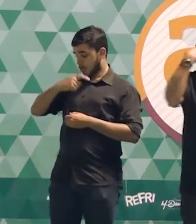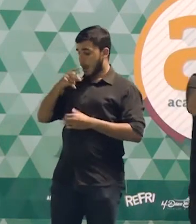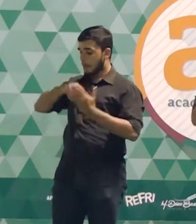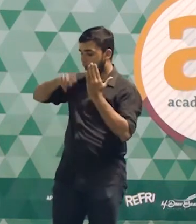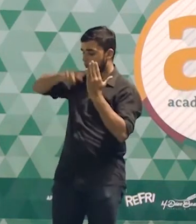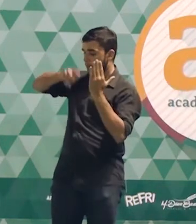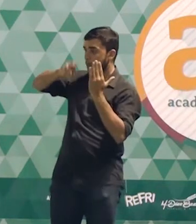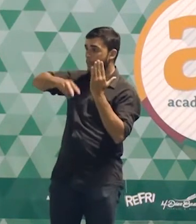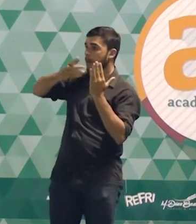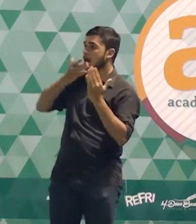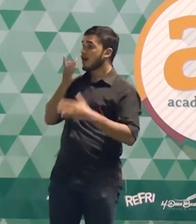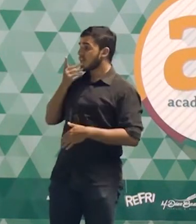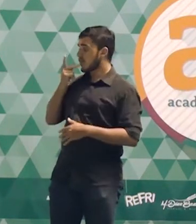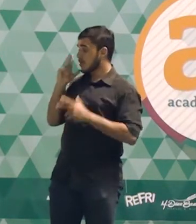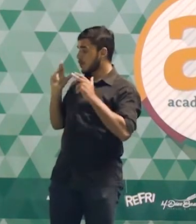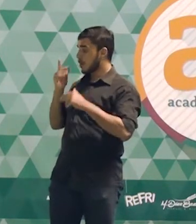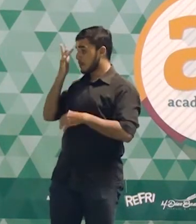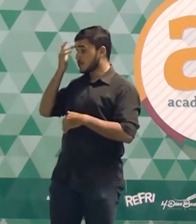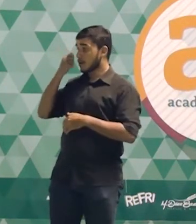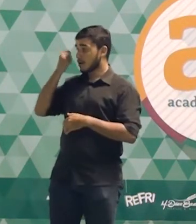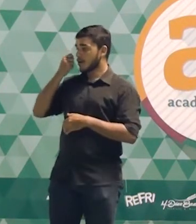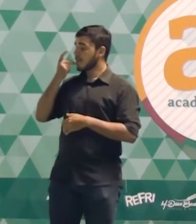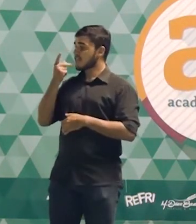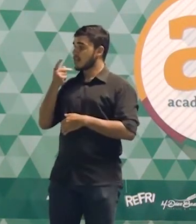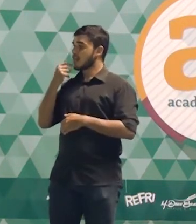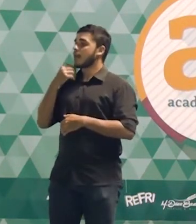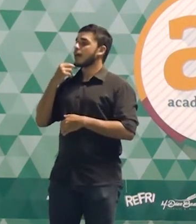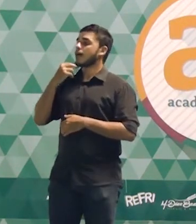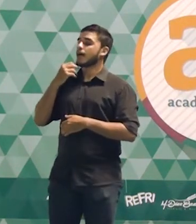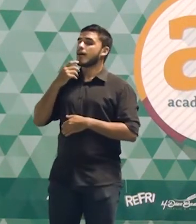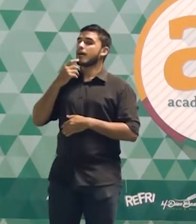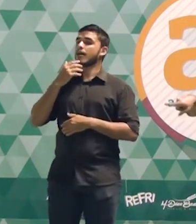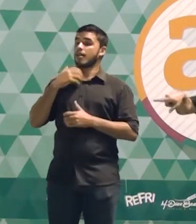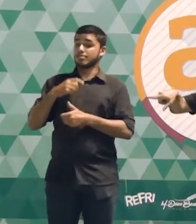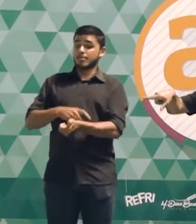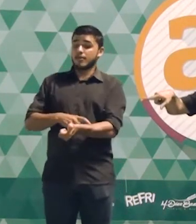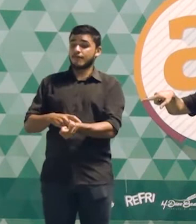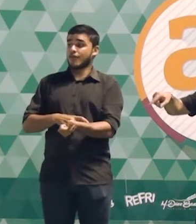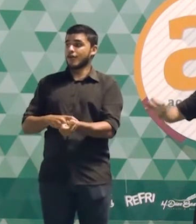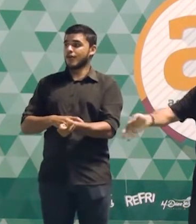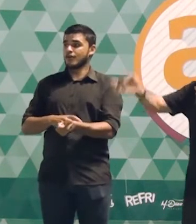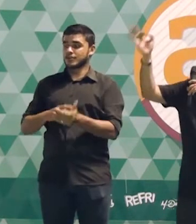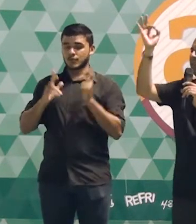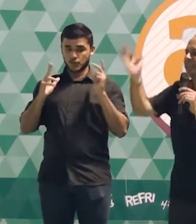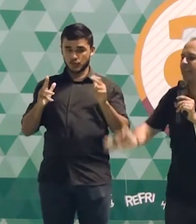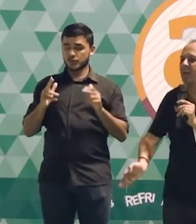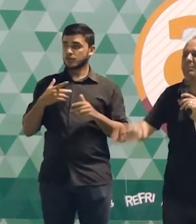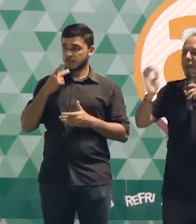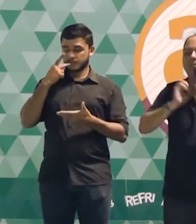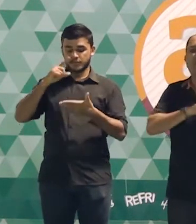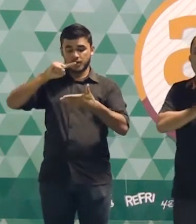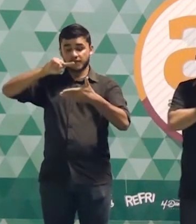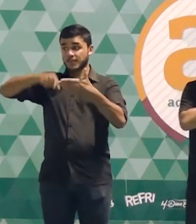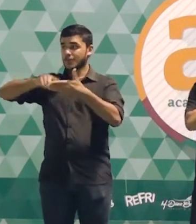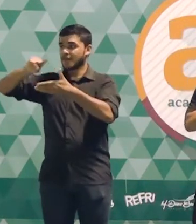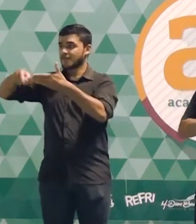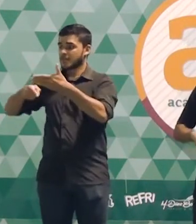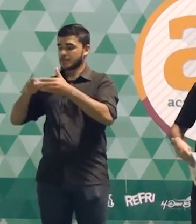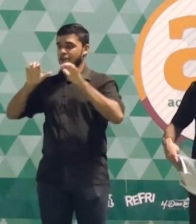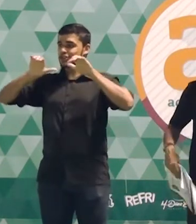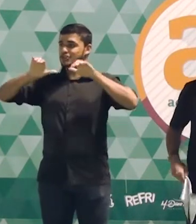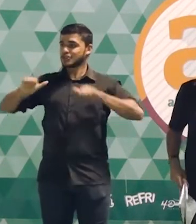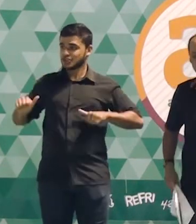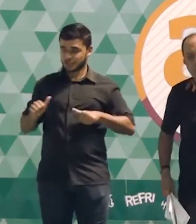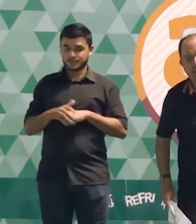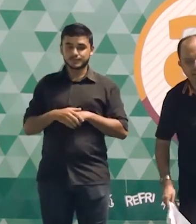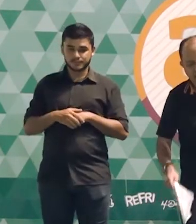rapidamente, estava falando sem parar, justamente porque estava nervosa. Então, o recurso utilizado é a omissão proposital